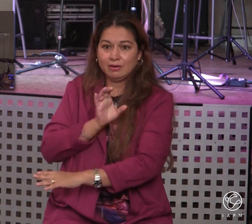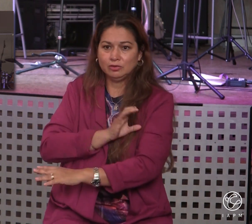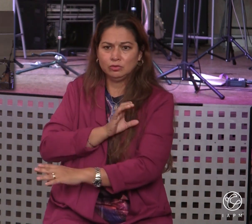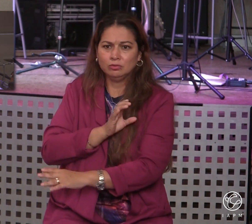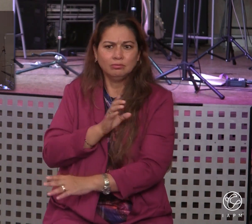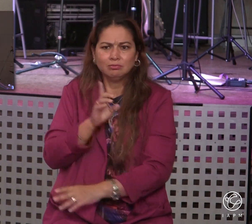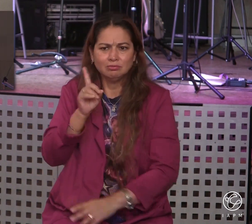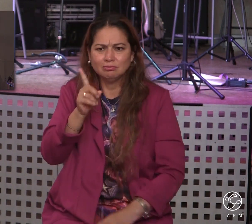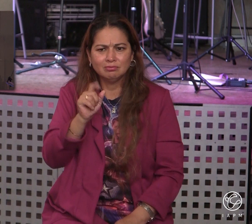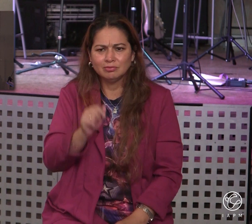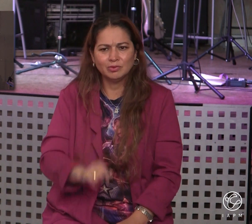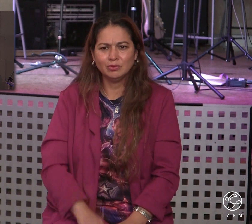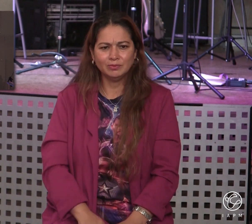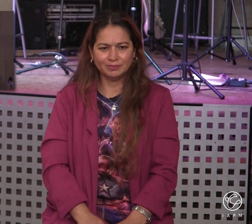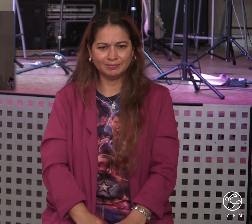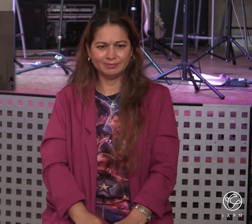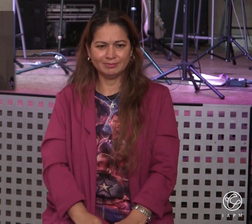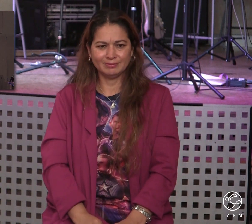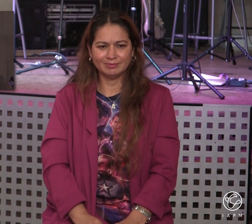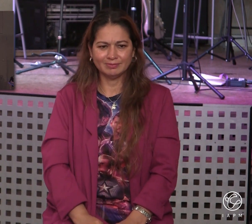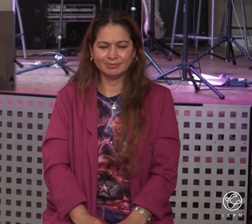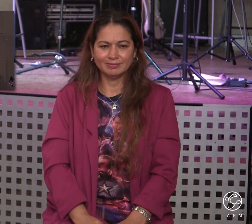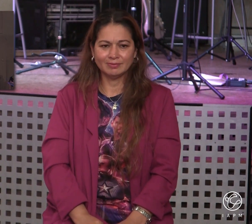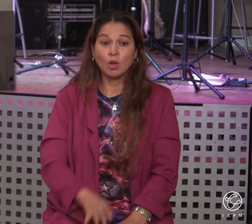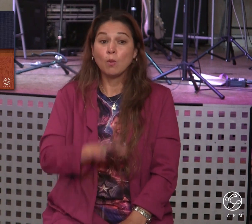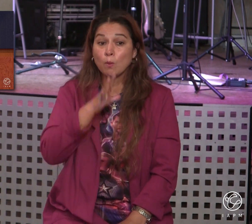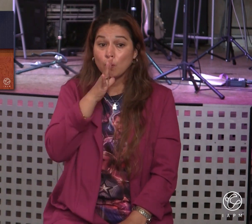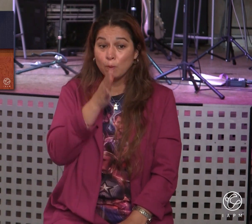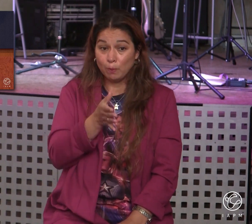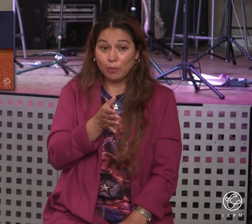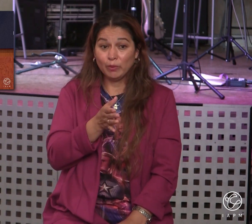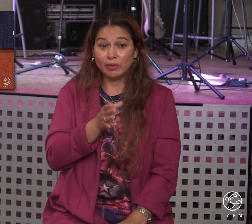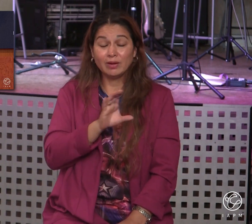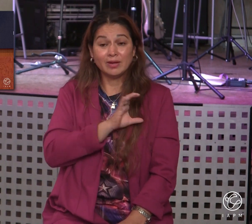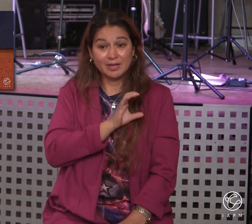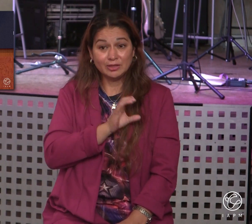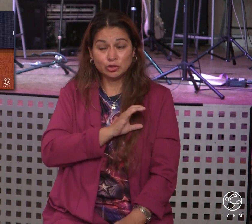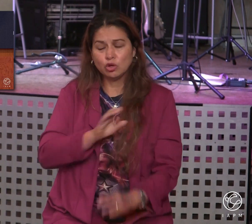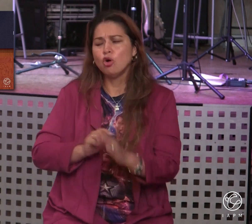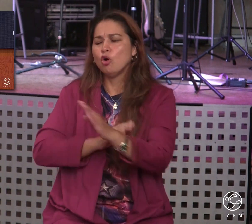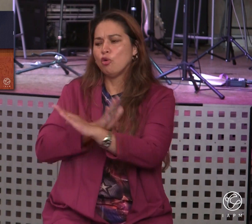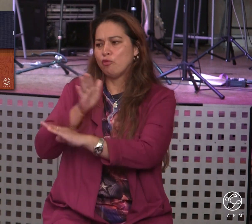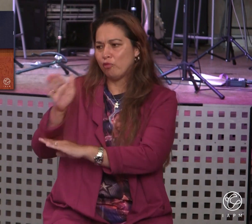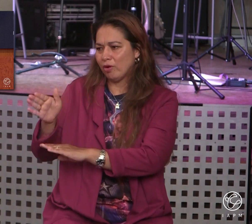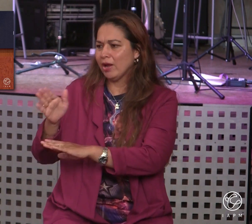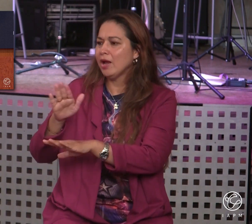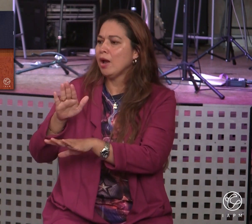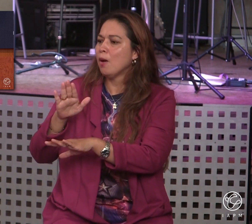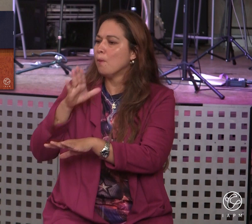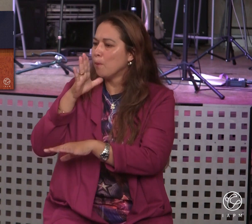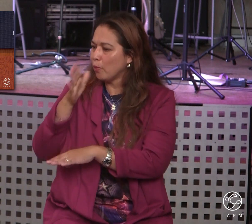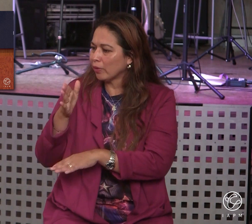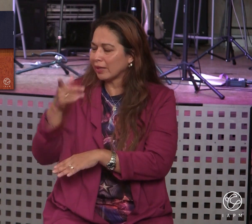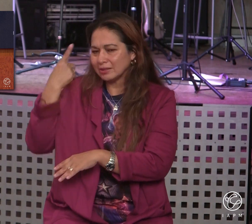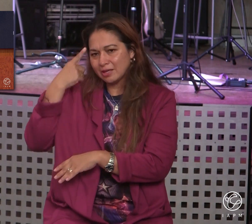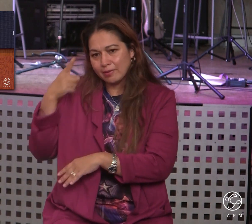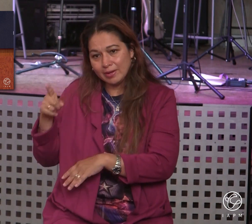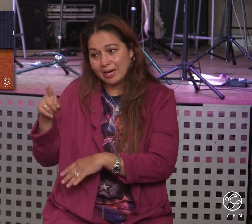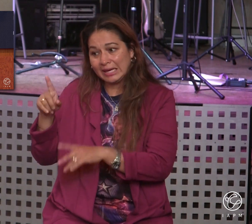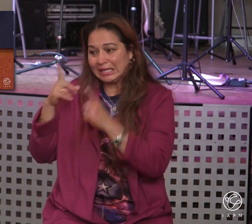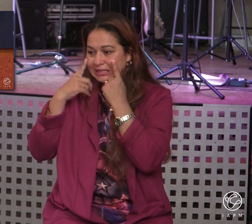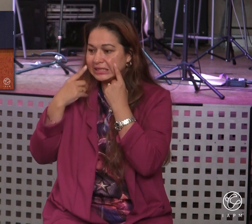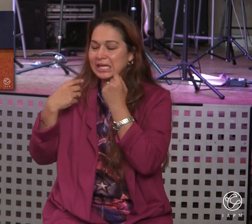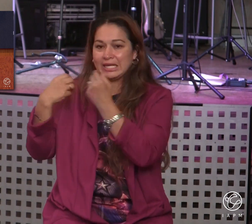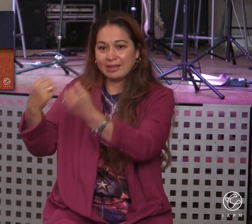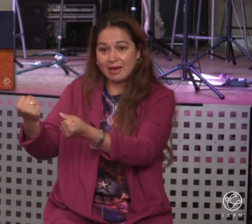que hizo fue eso porque para eso iba, para liberar al gadareno. Cuando él intentaron predicar, se asustaron y los echaron de